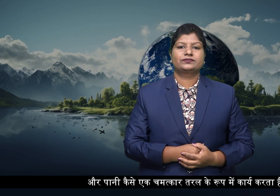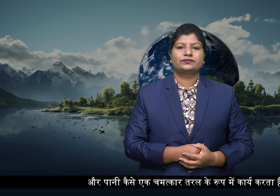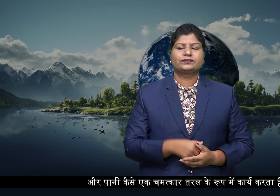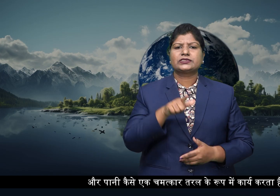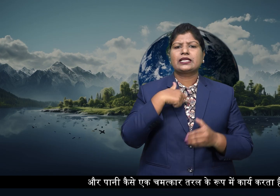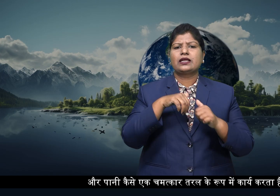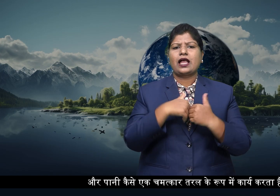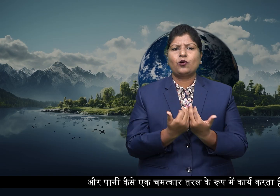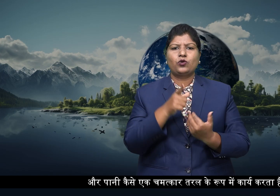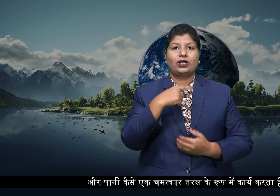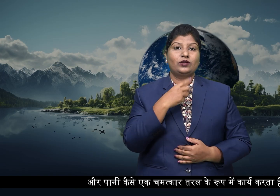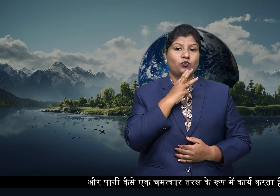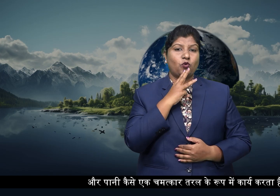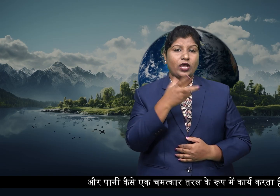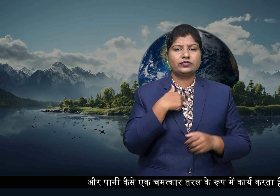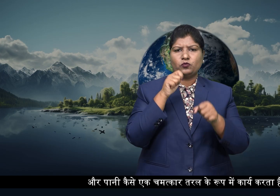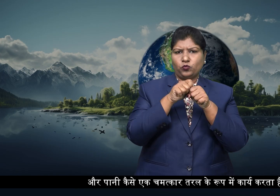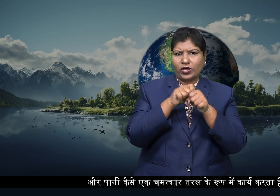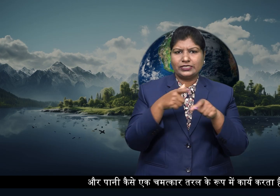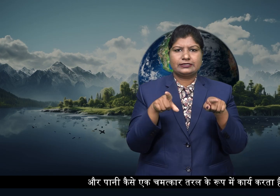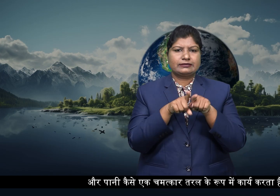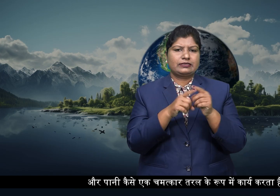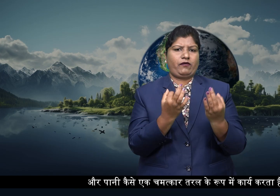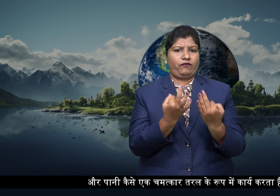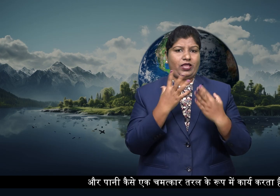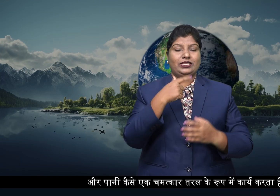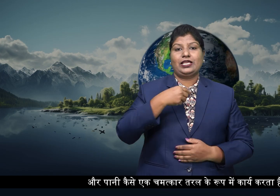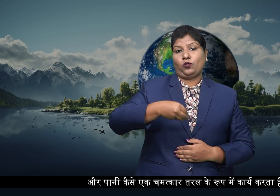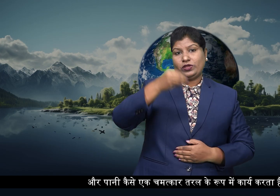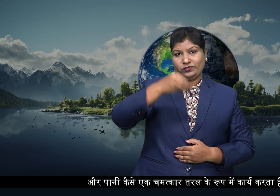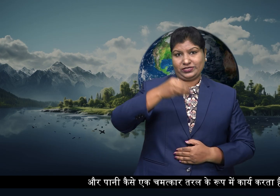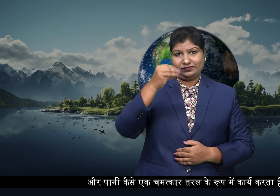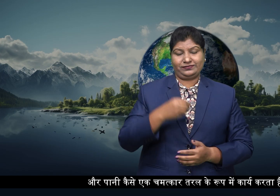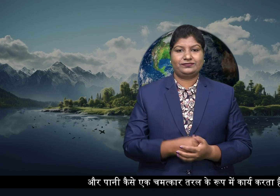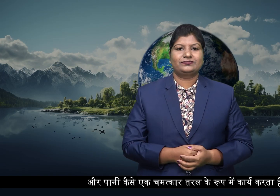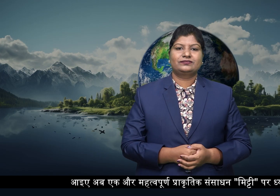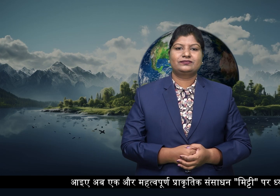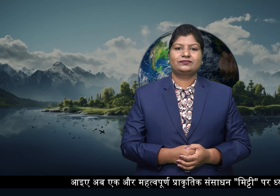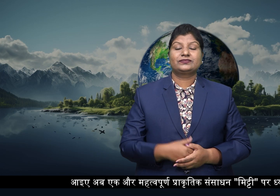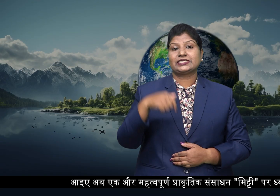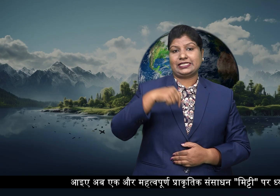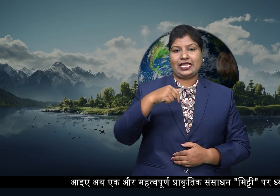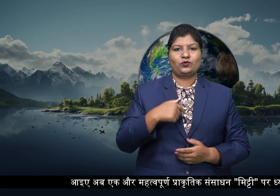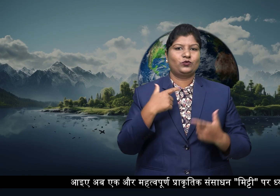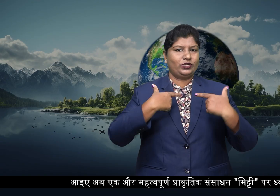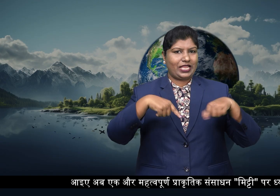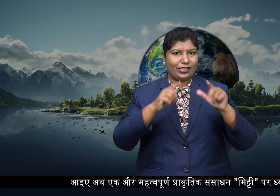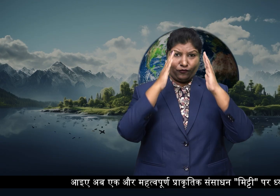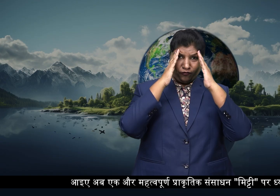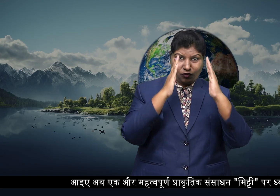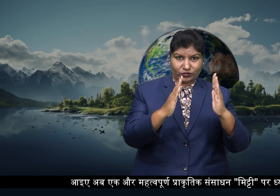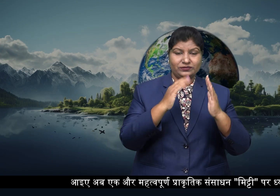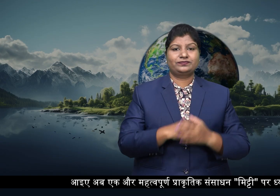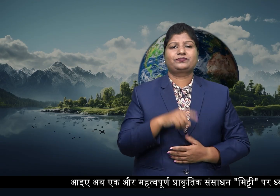और पानी कैसे एक चमत्कार तरल के रूप में कार्य करता है। आइए अब एक